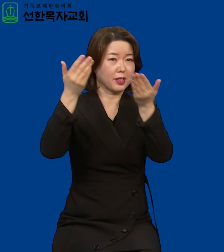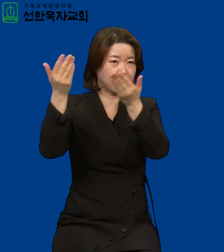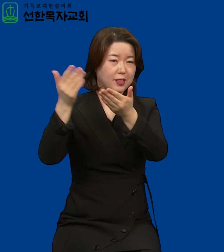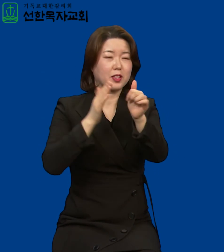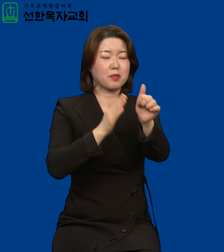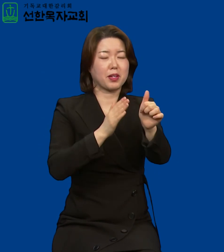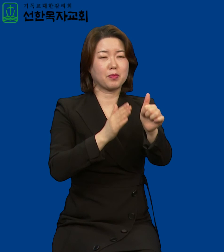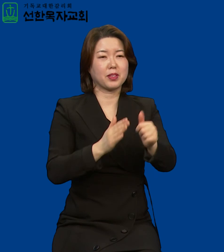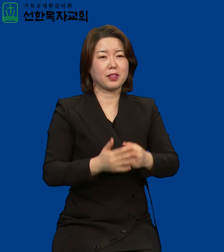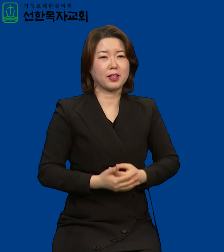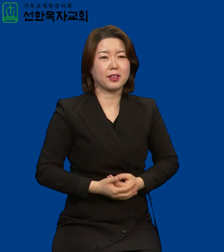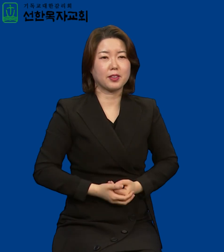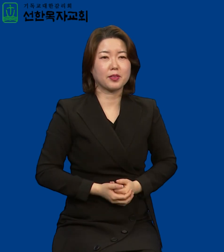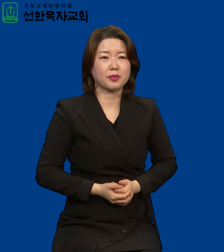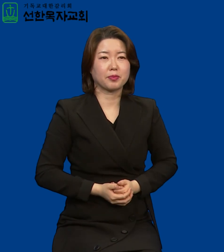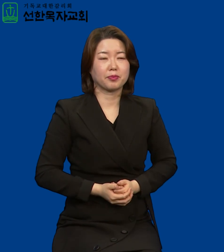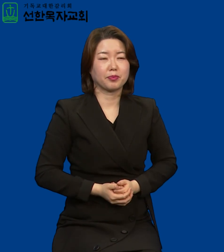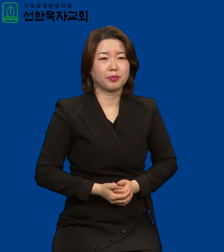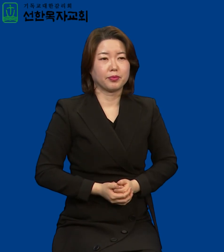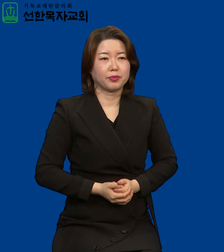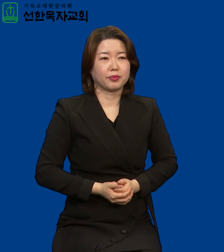올려드리겠습니다.